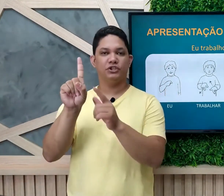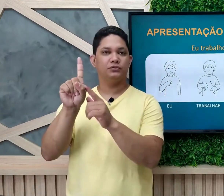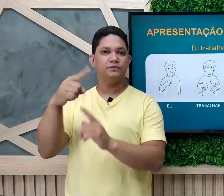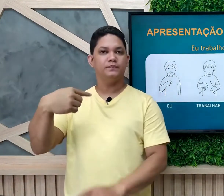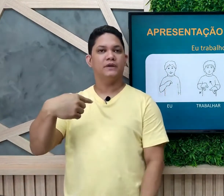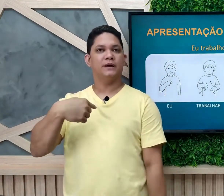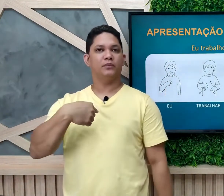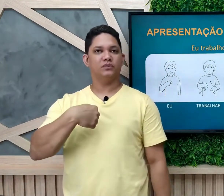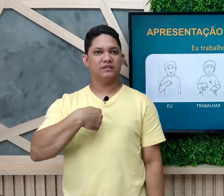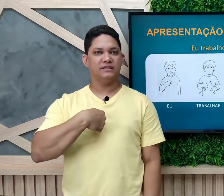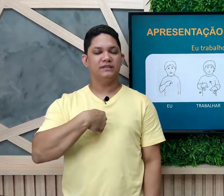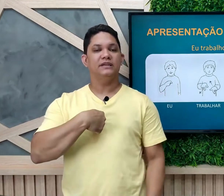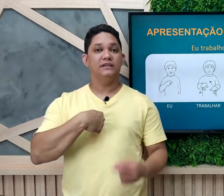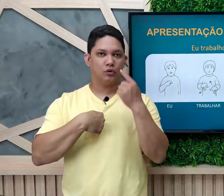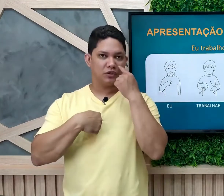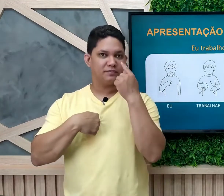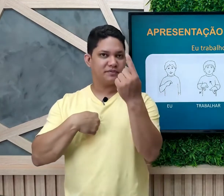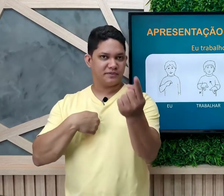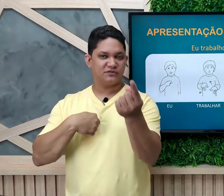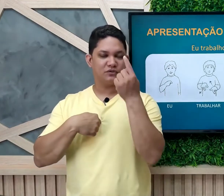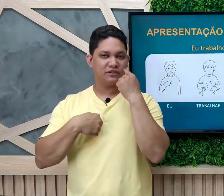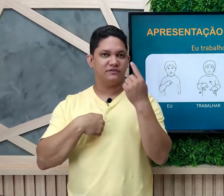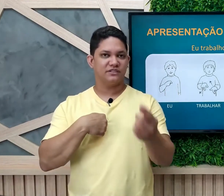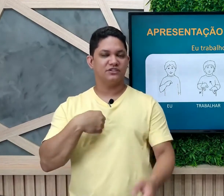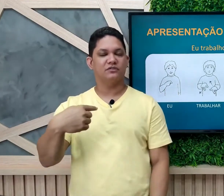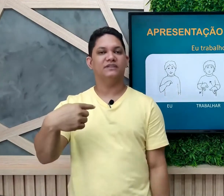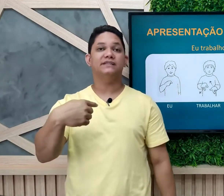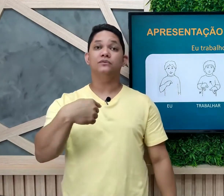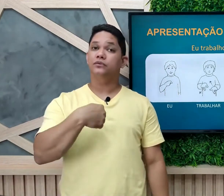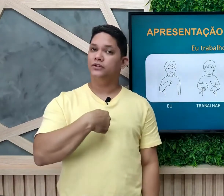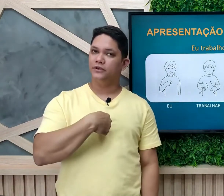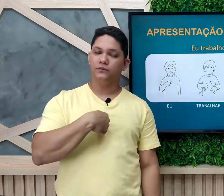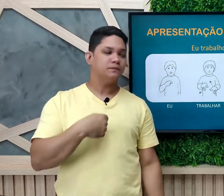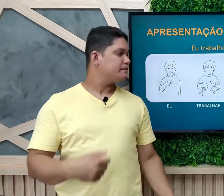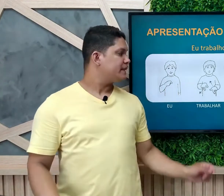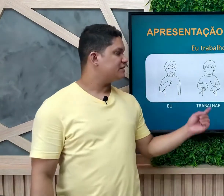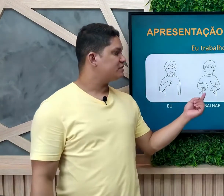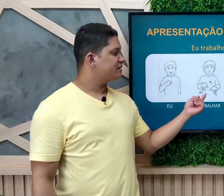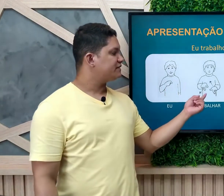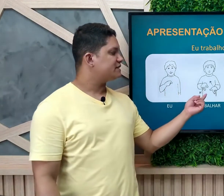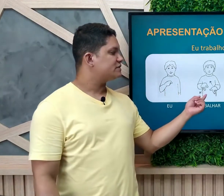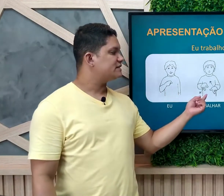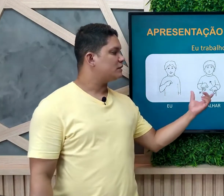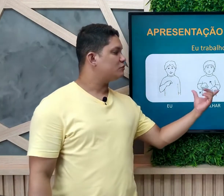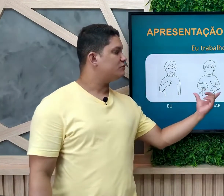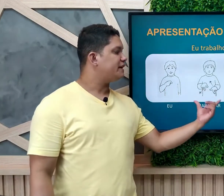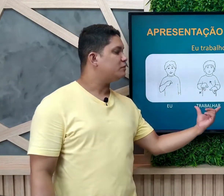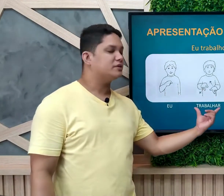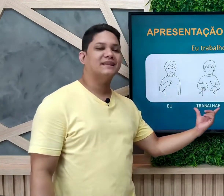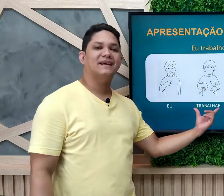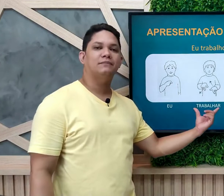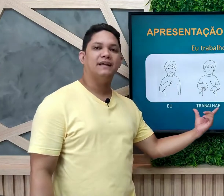eu. Aponta aqui e olha para a pessoa com quem você está conversando, eu. A gente vai fazer o sinal do verbo